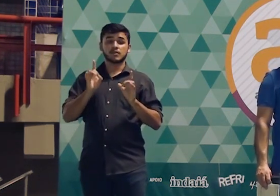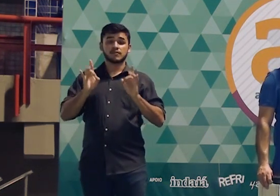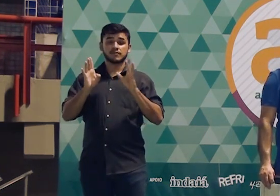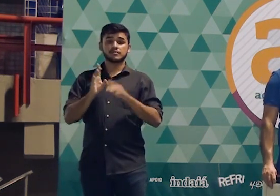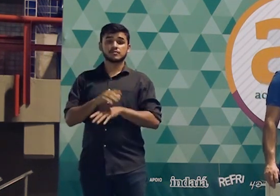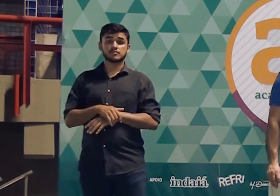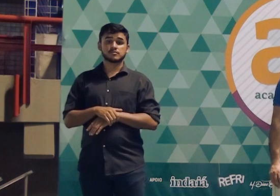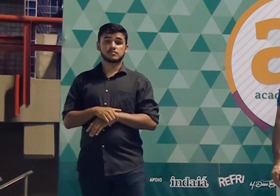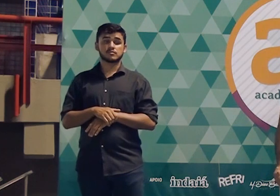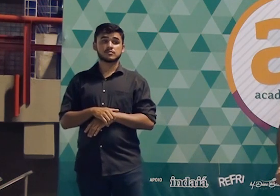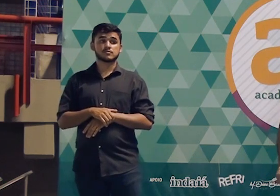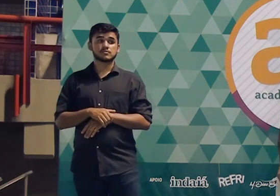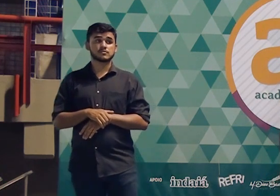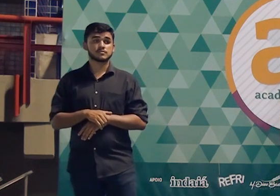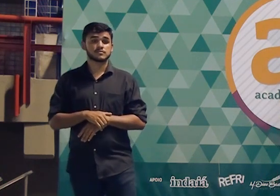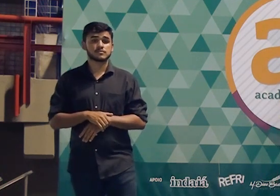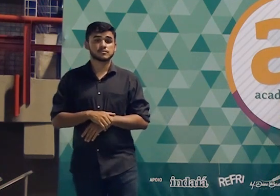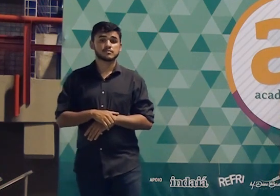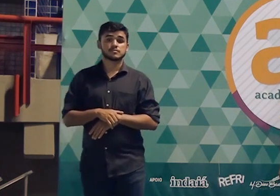Oi?